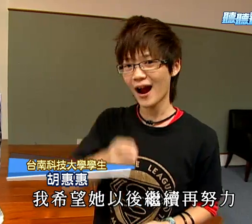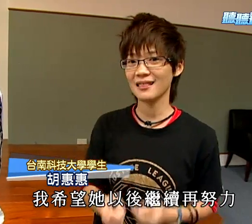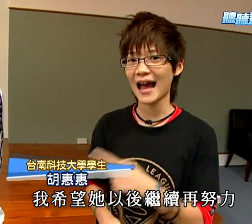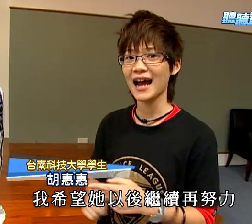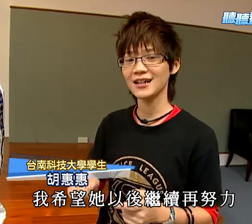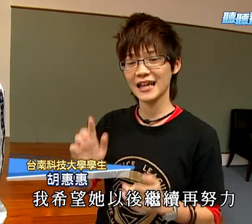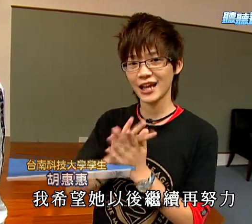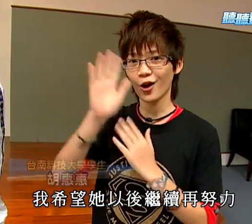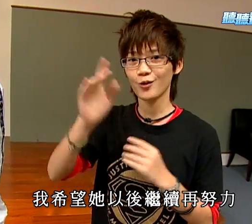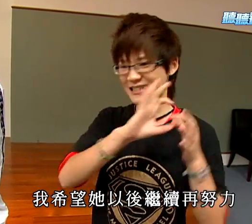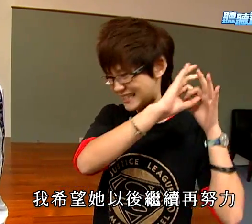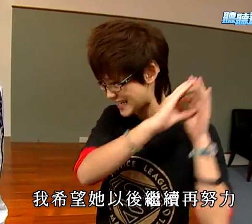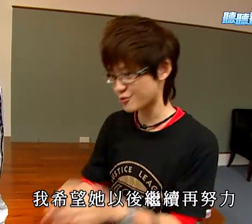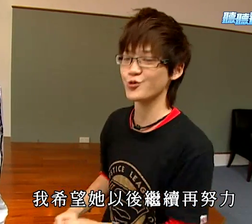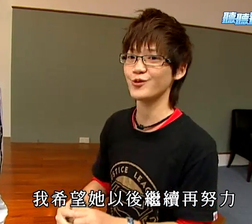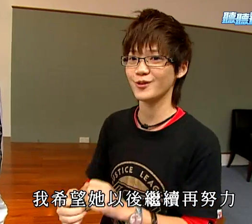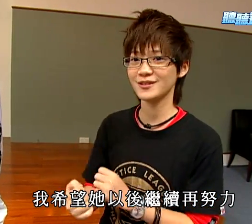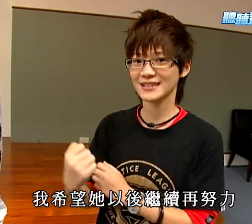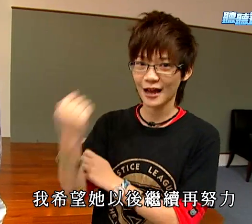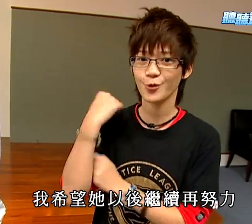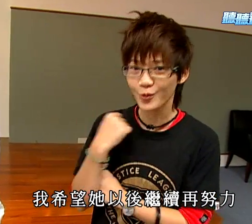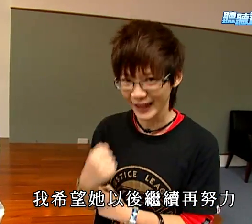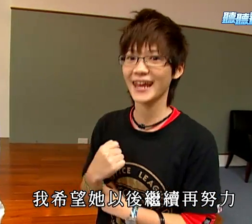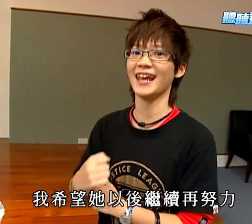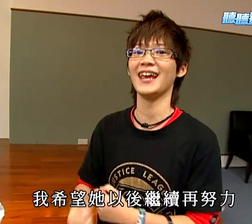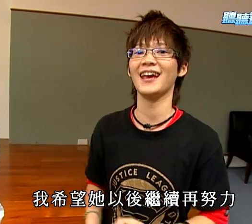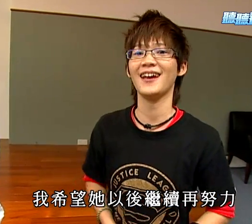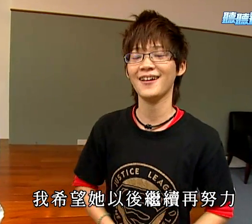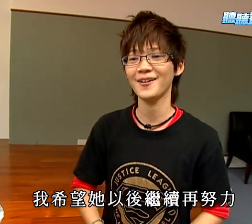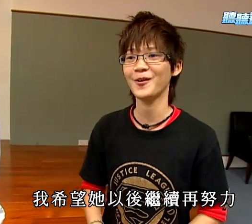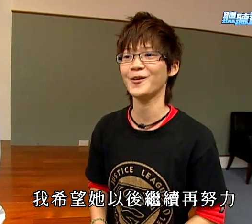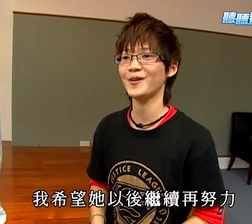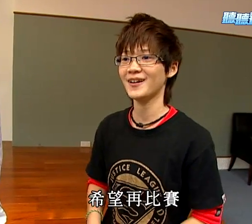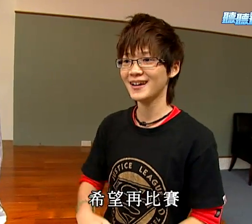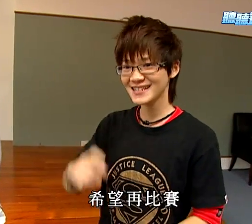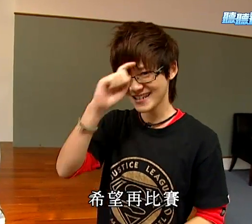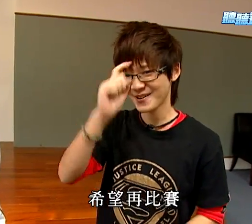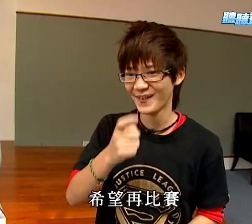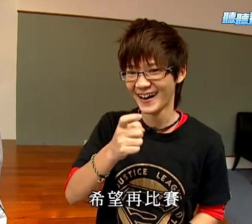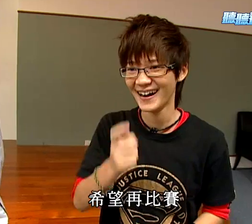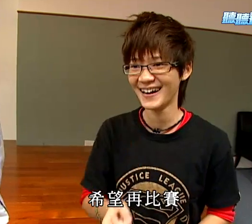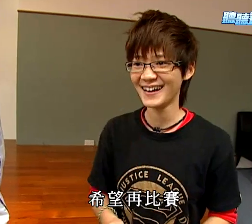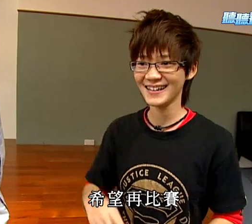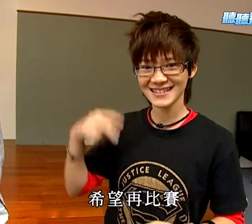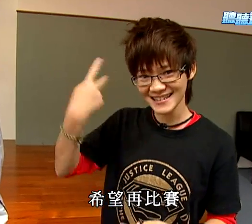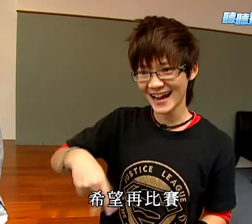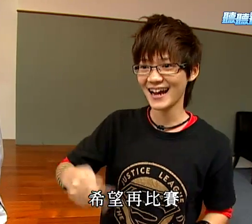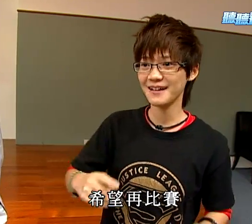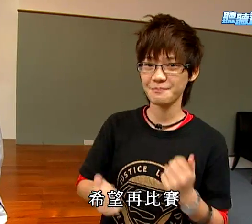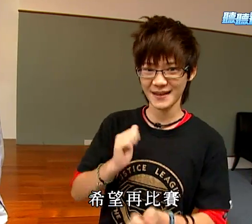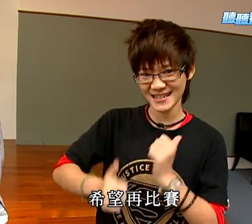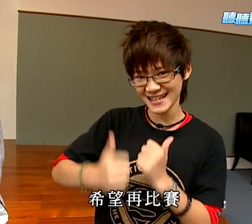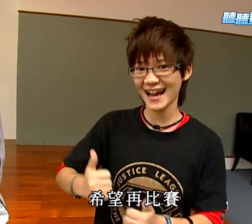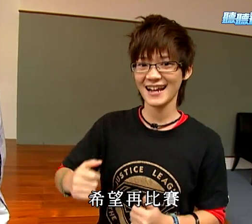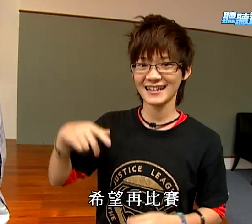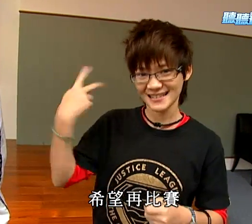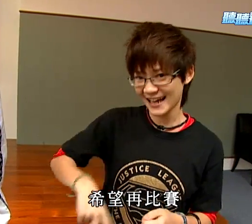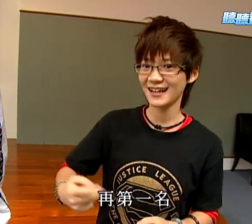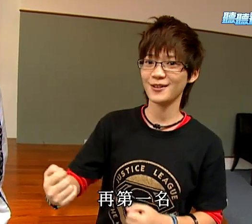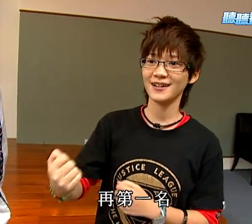他，以后继续加鼓励，喜欢在比赛在